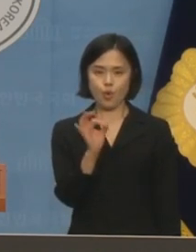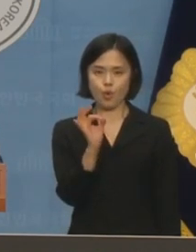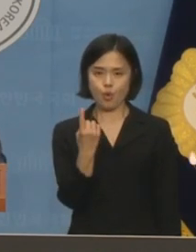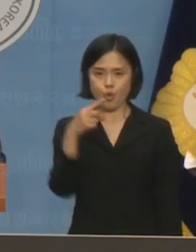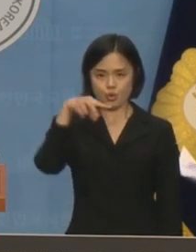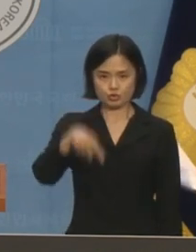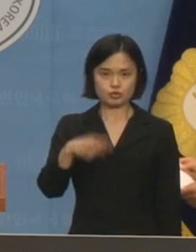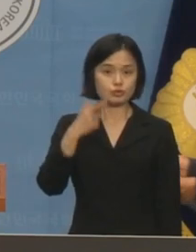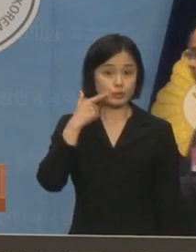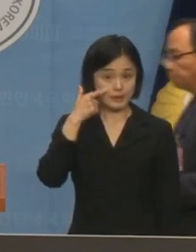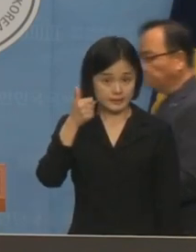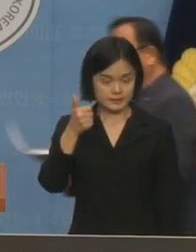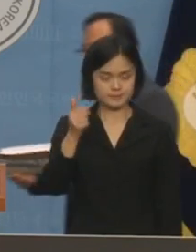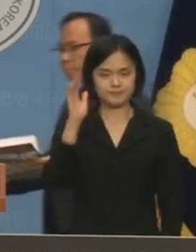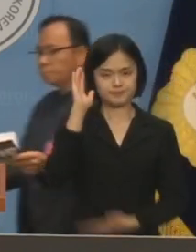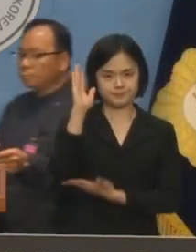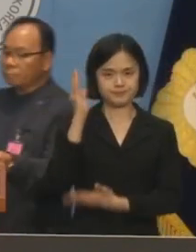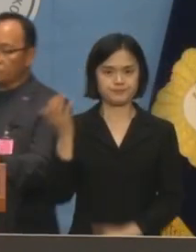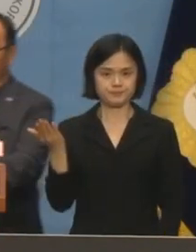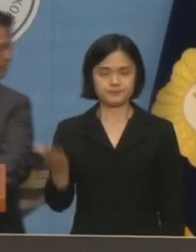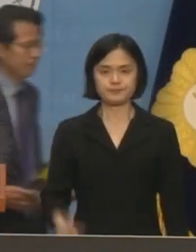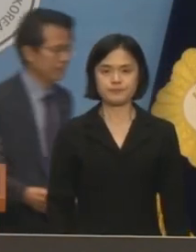발언해 주시겠습니다.